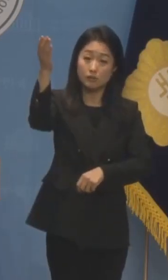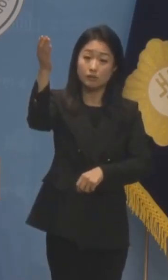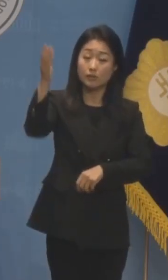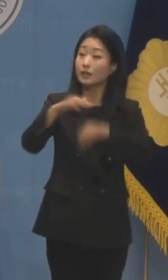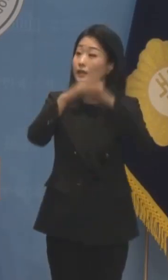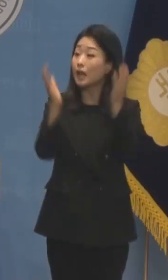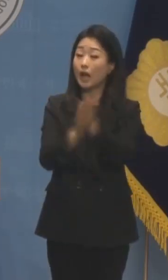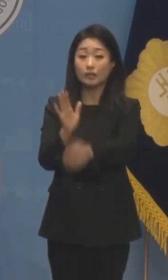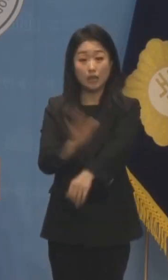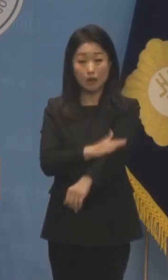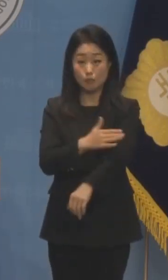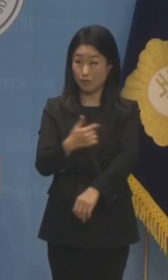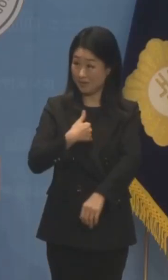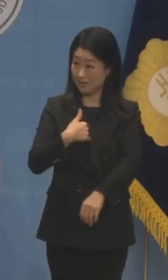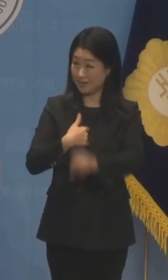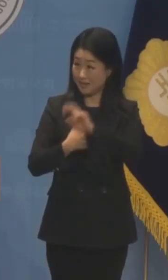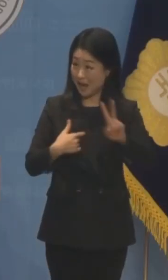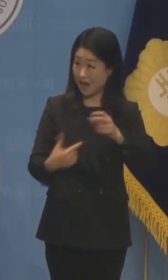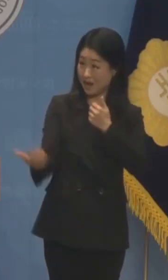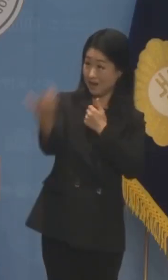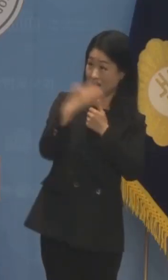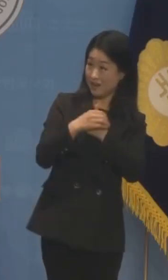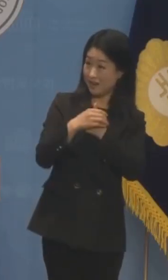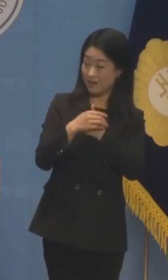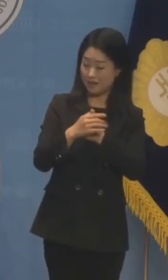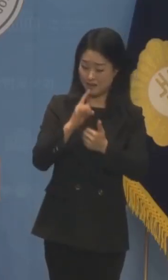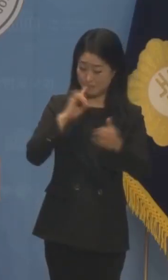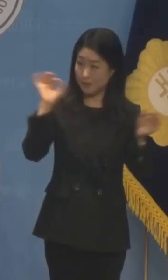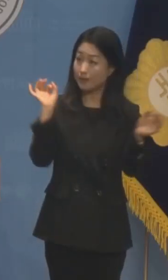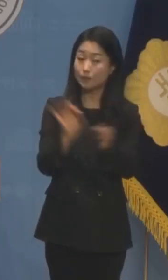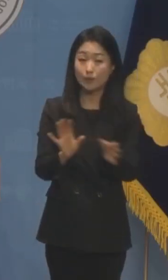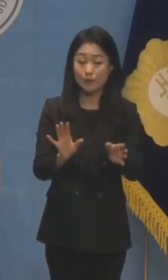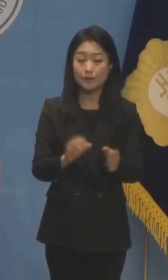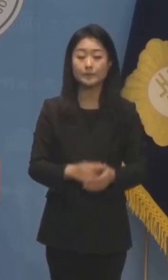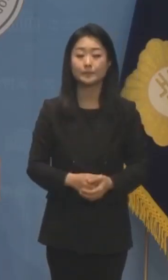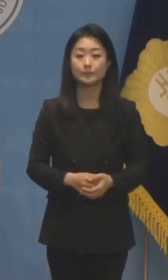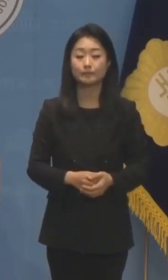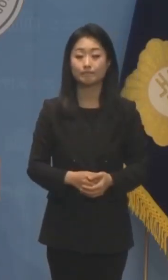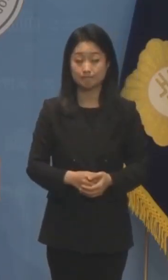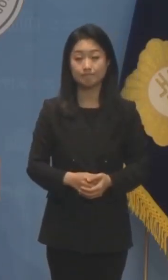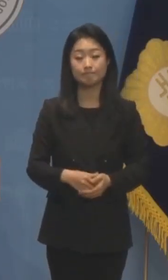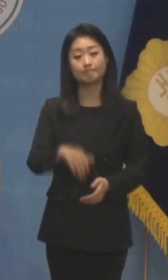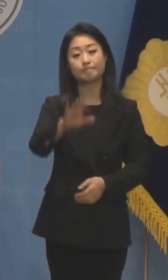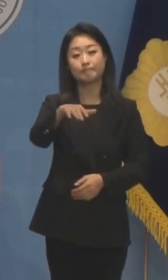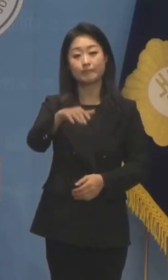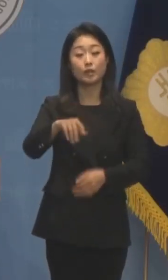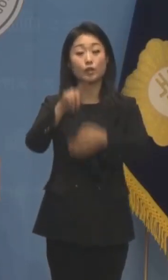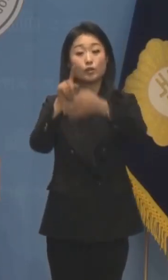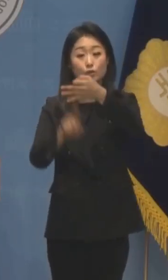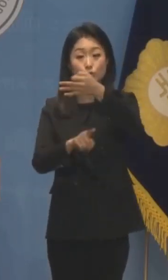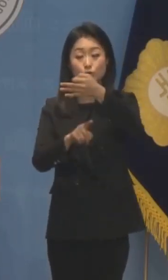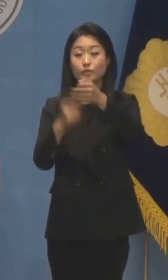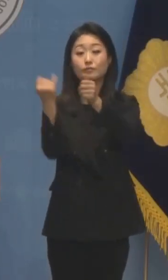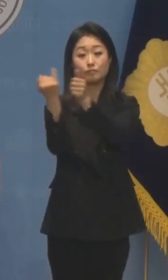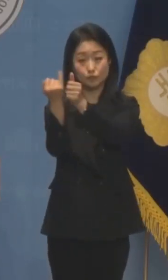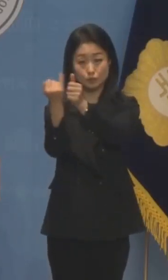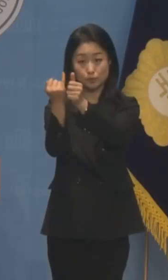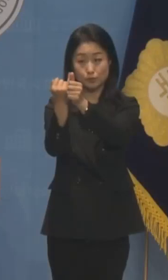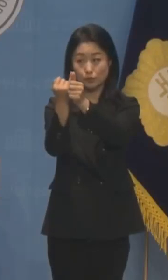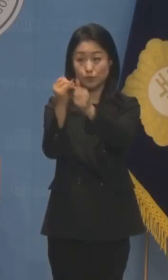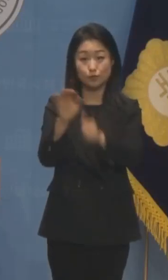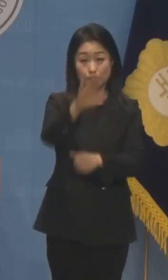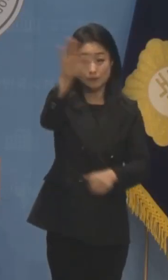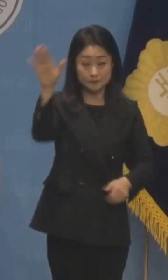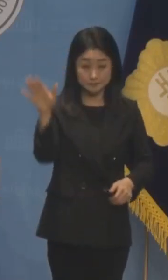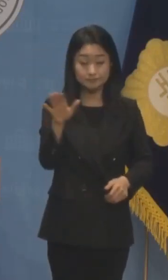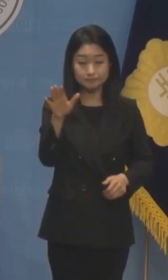모든 책임마저 떠넘길 기세입니다. 좋습니다. 윤석열, 김건희